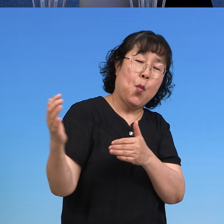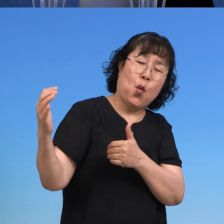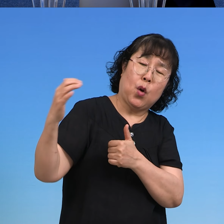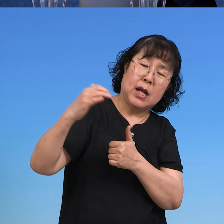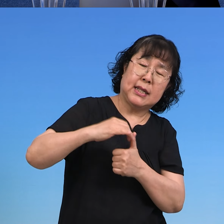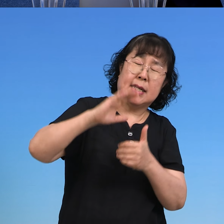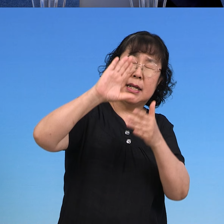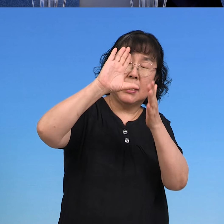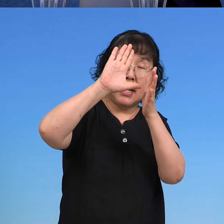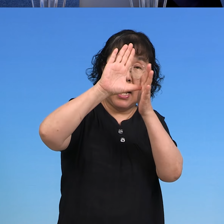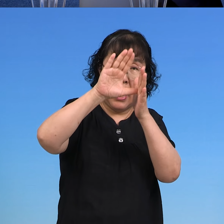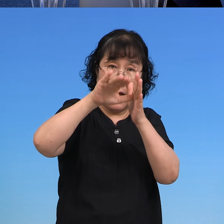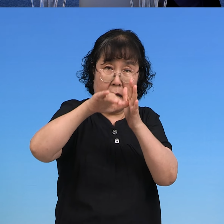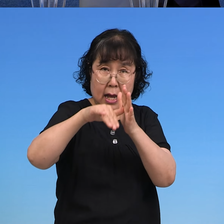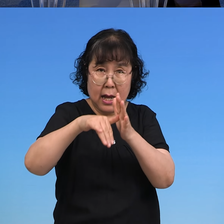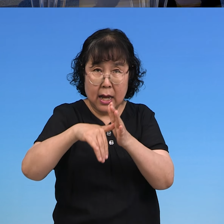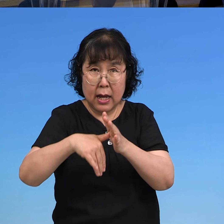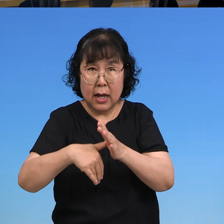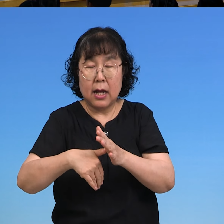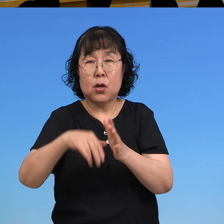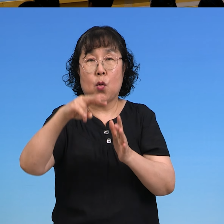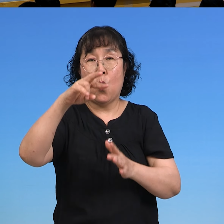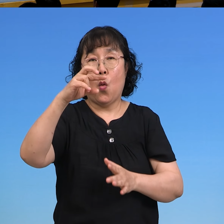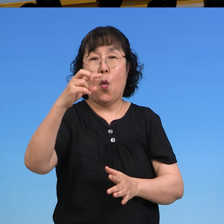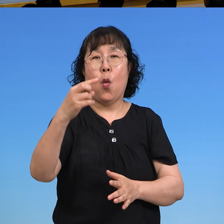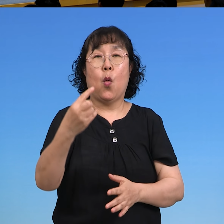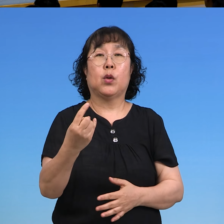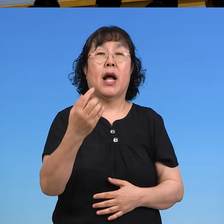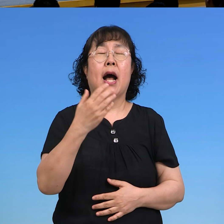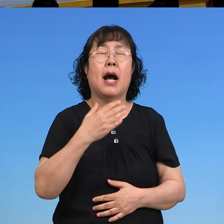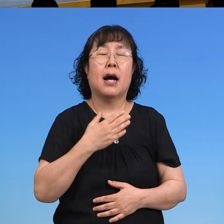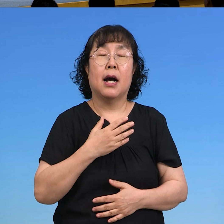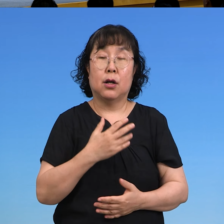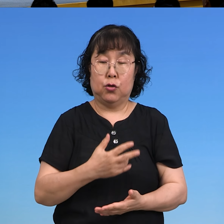주님 나를 지켜주시네.